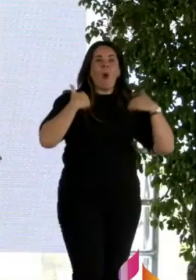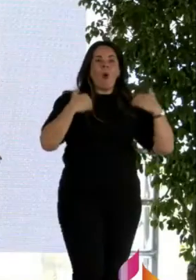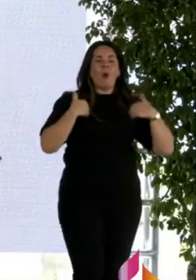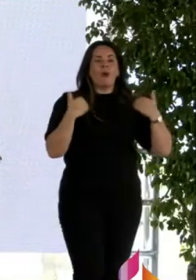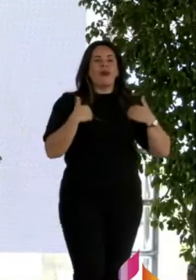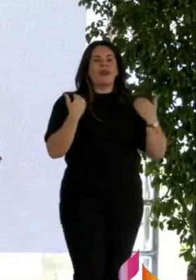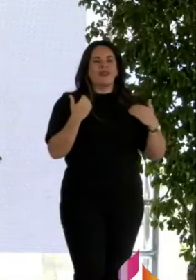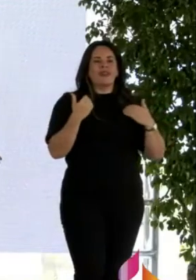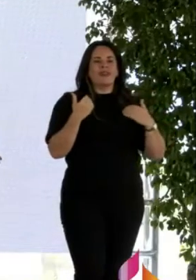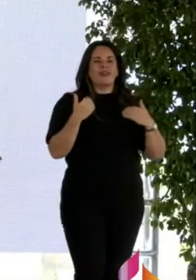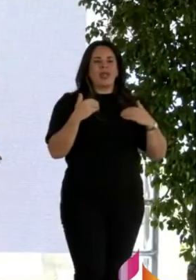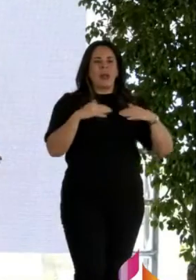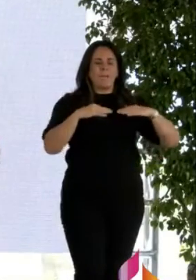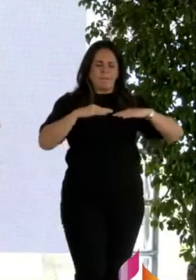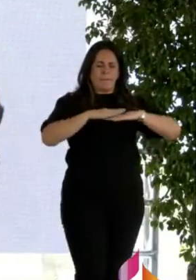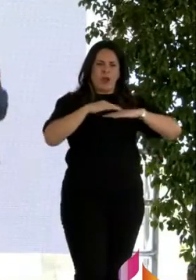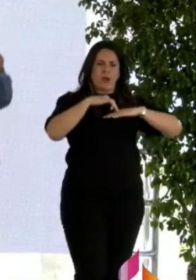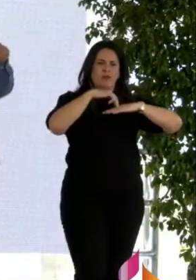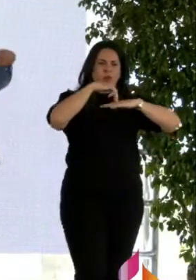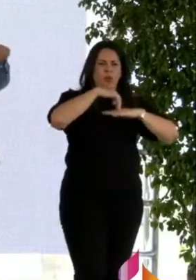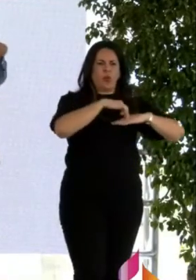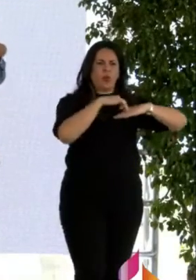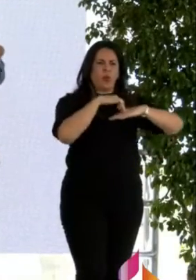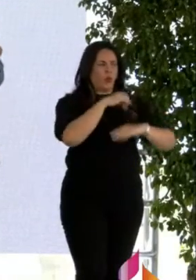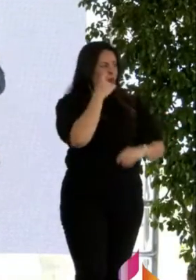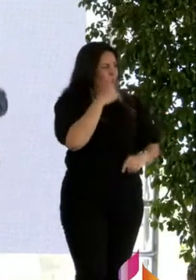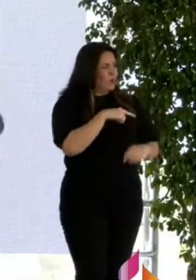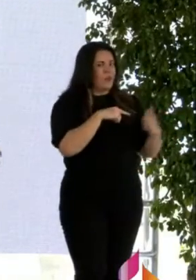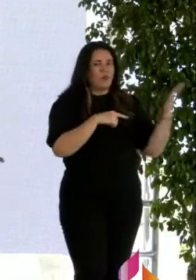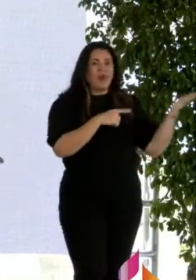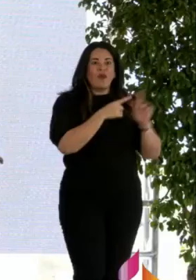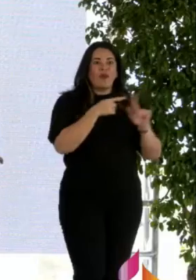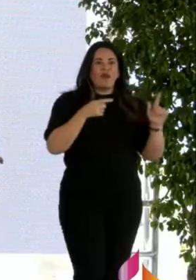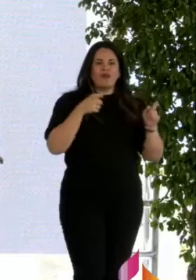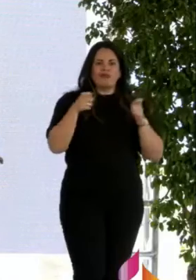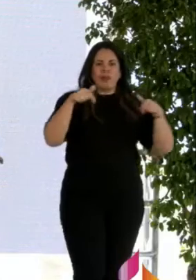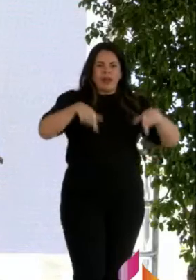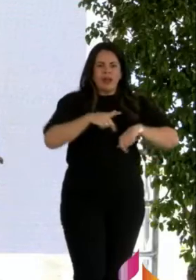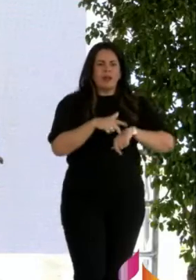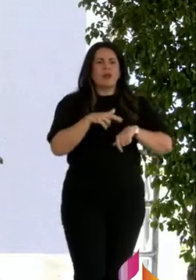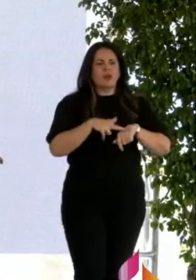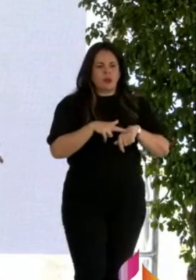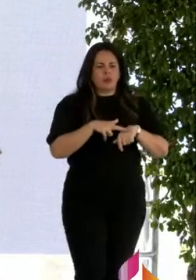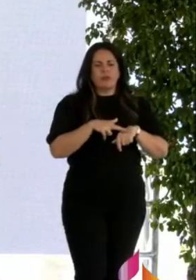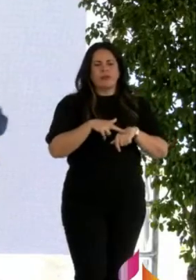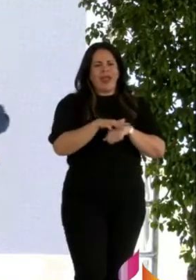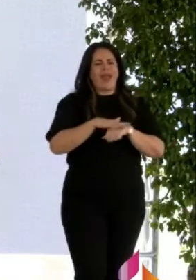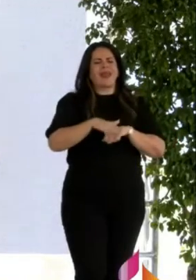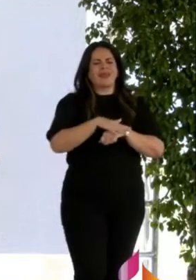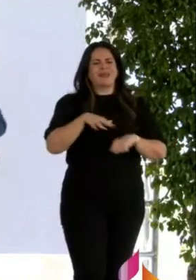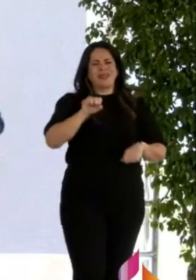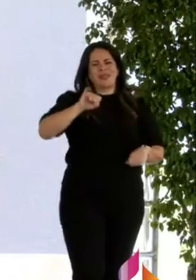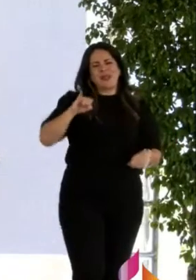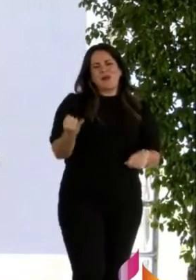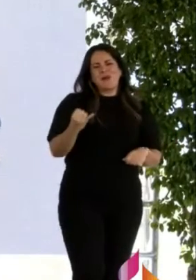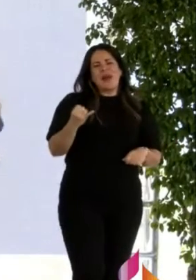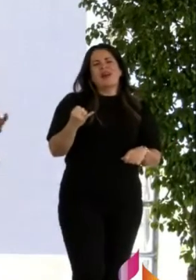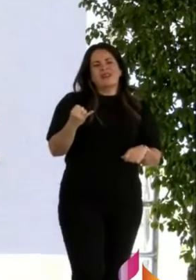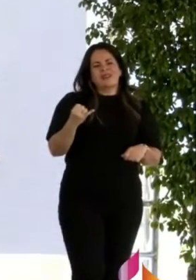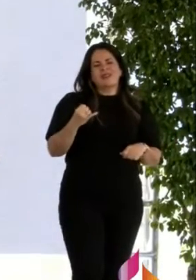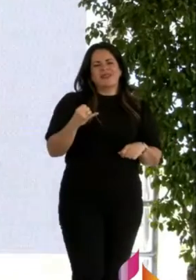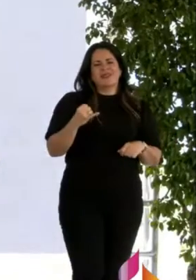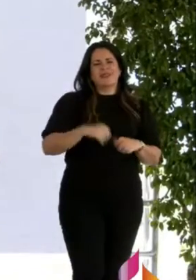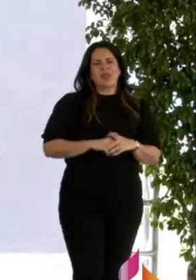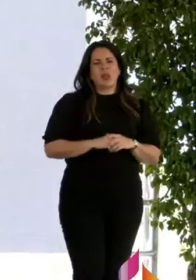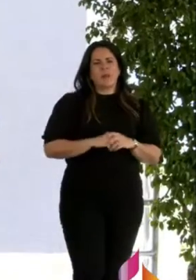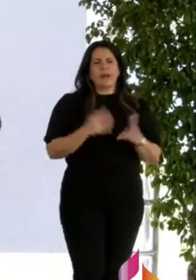e-foiling en la bahía, que de hecho operan desde aquí, desde Bahía Urbana, ya hace un tiempo, porque queremos integrar la